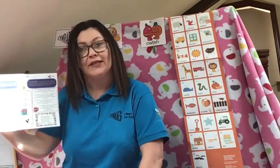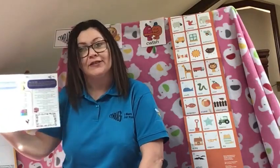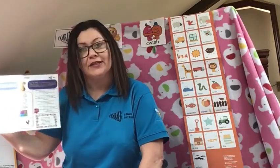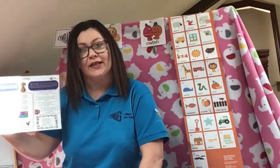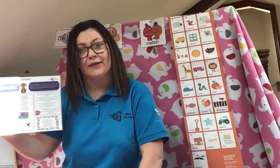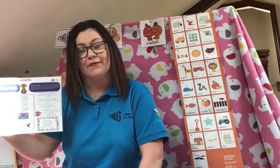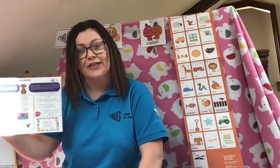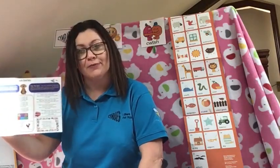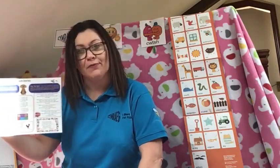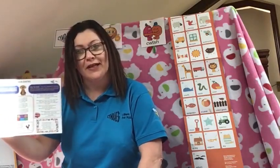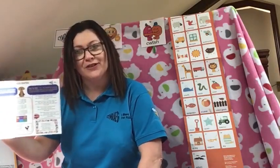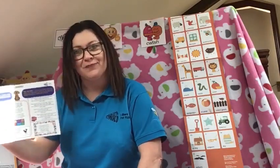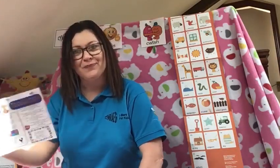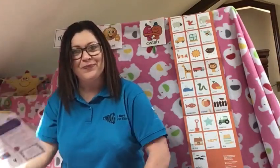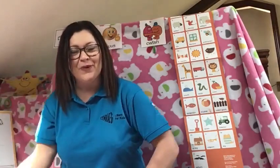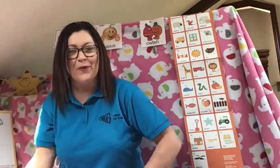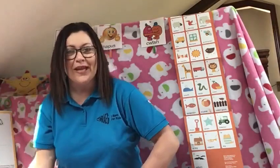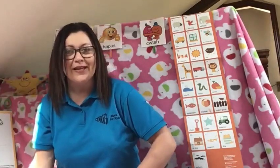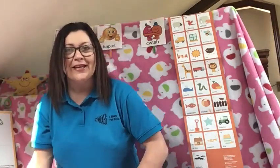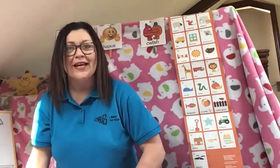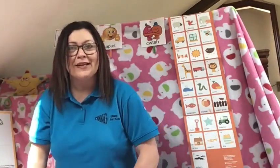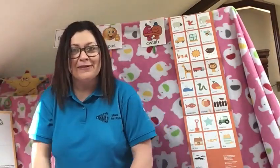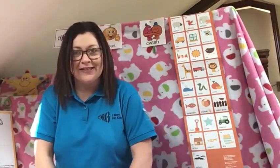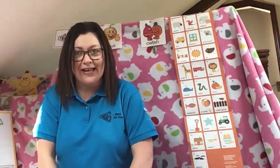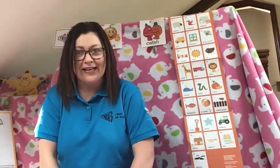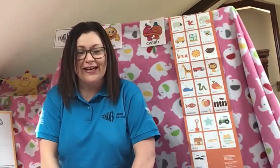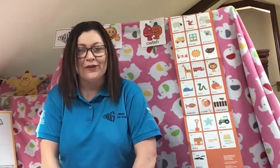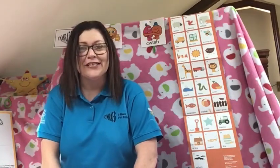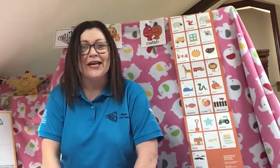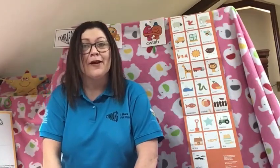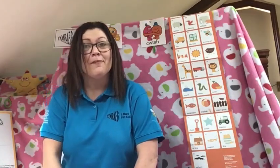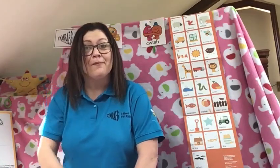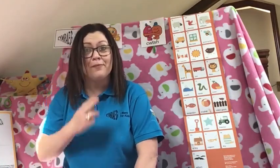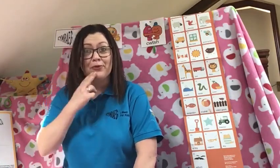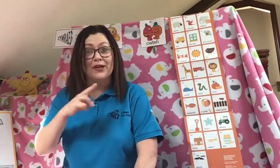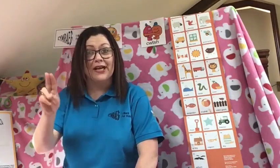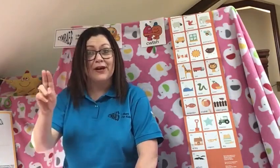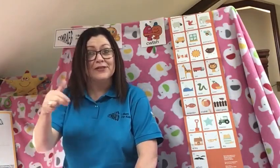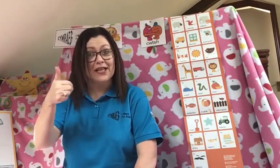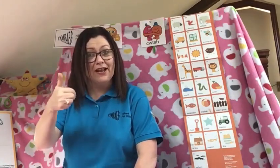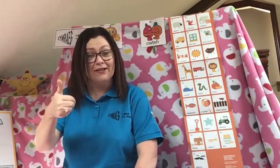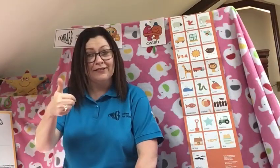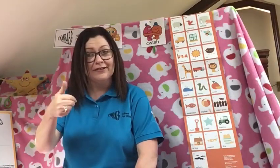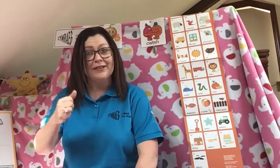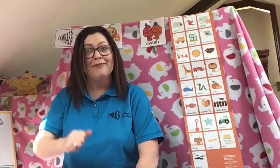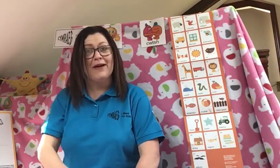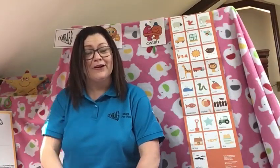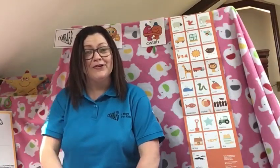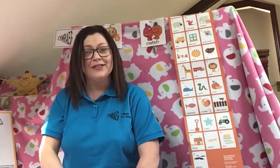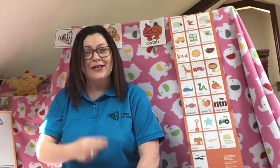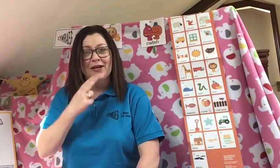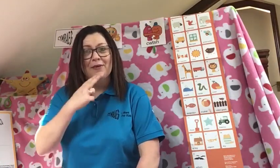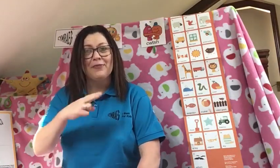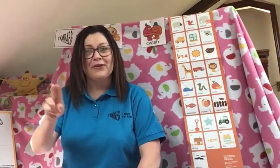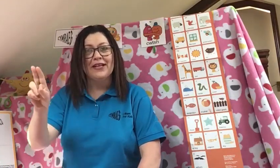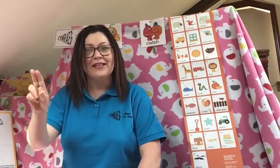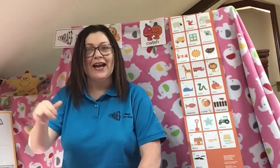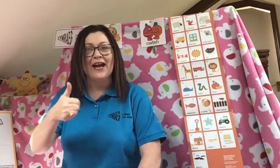blant Facebook page. Okay, ni'n mynd I ddechrau nawr gyda prynhawn da. Barod.